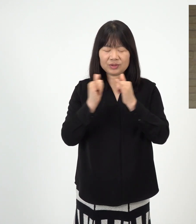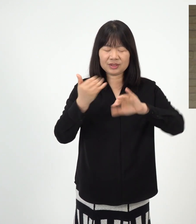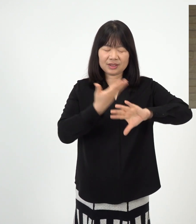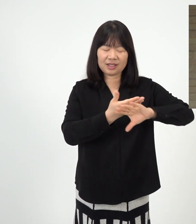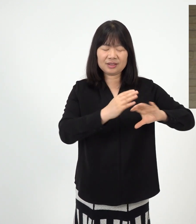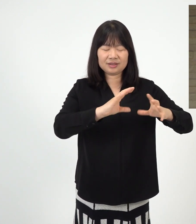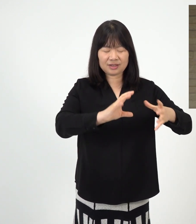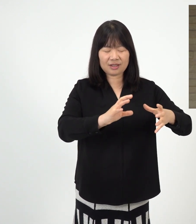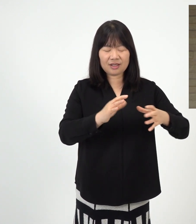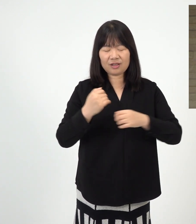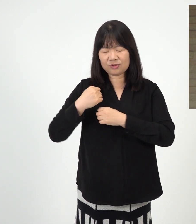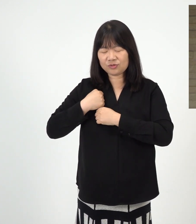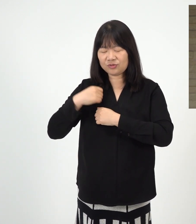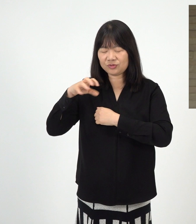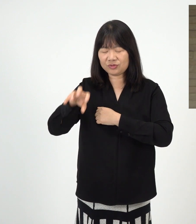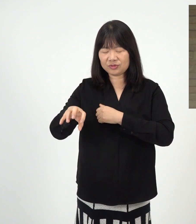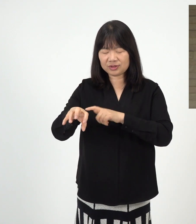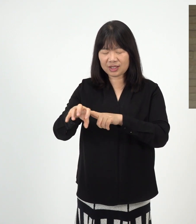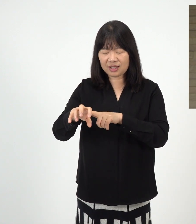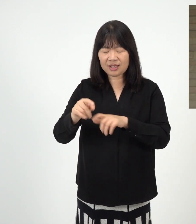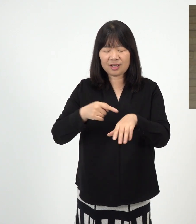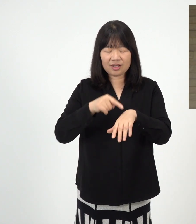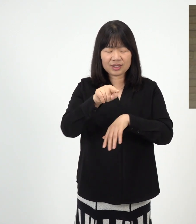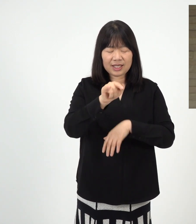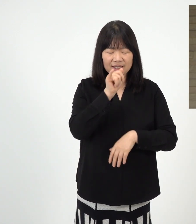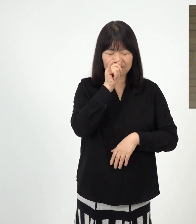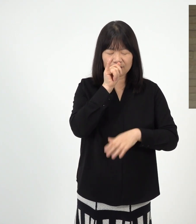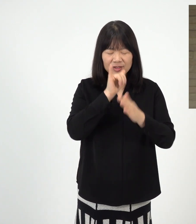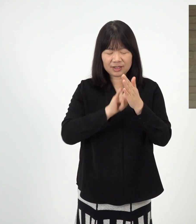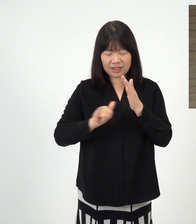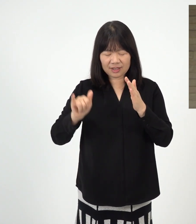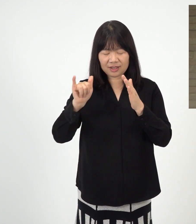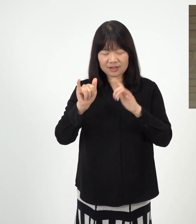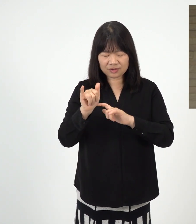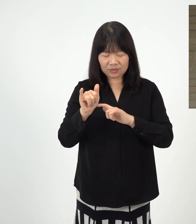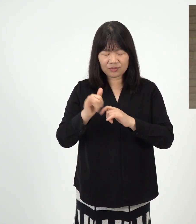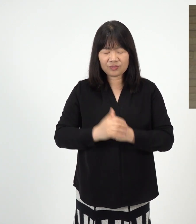해외, 국내 출타해 있는 가족들,